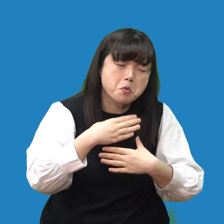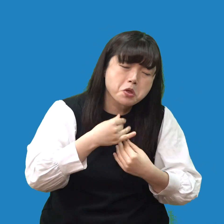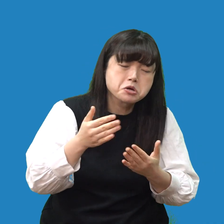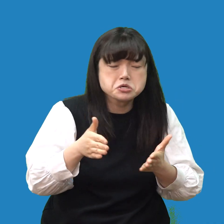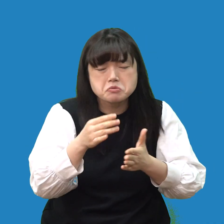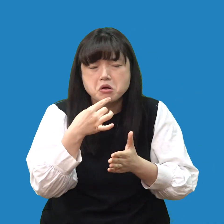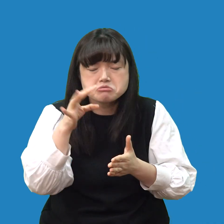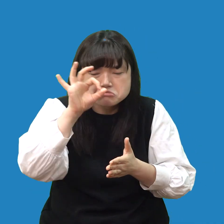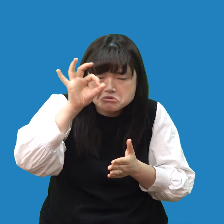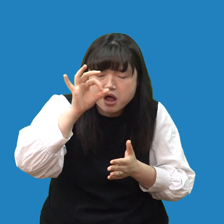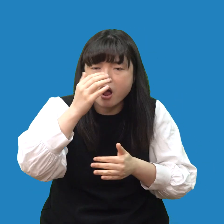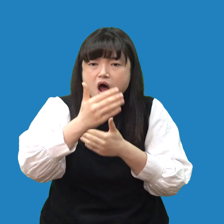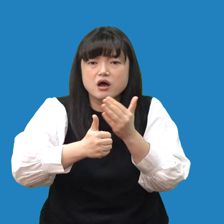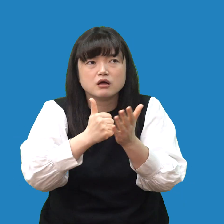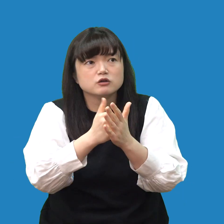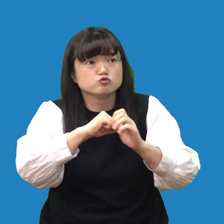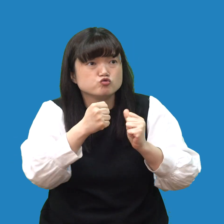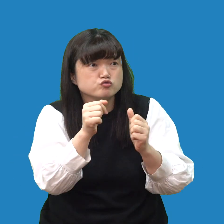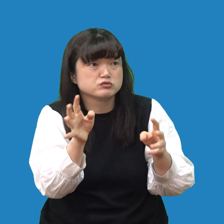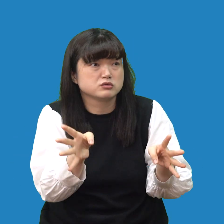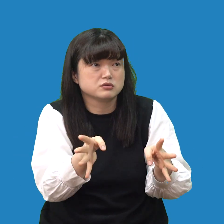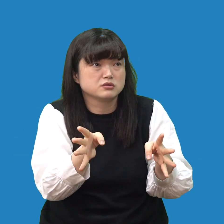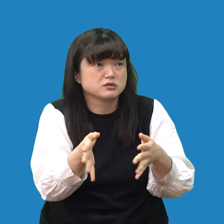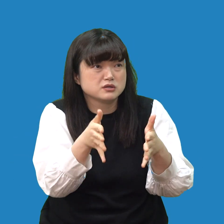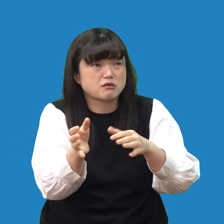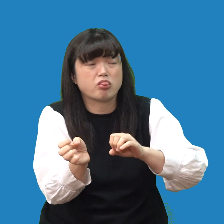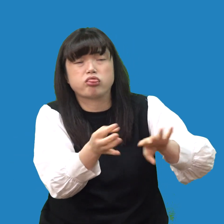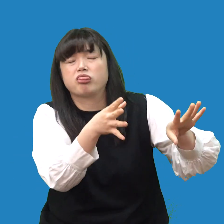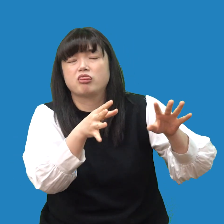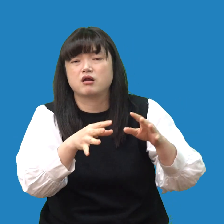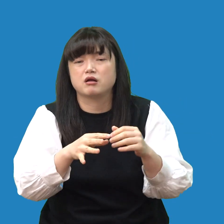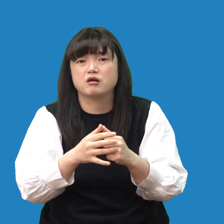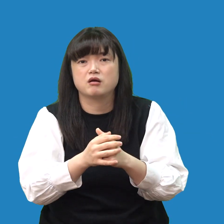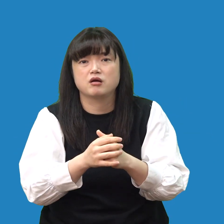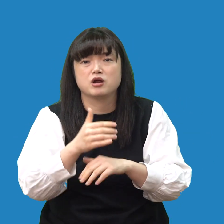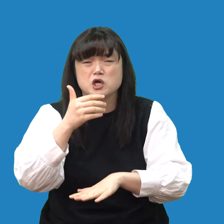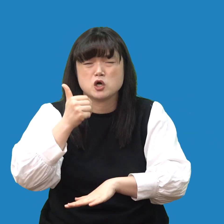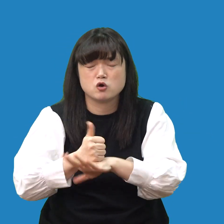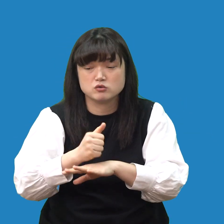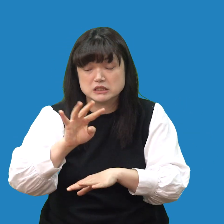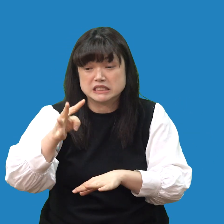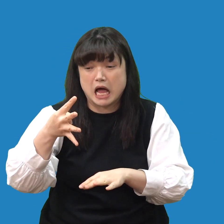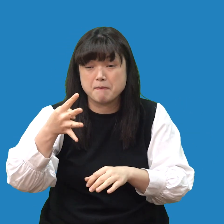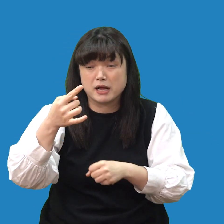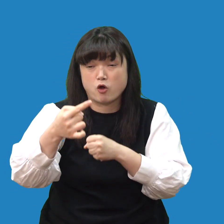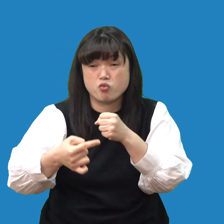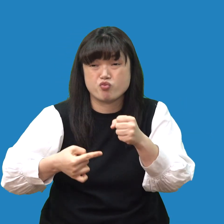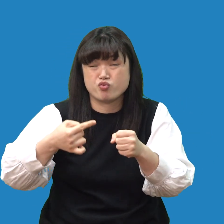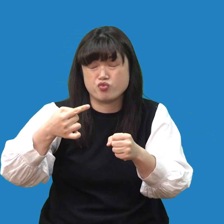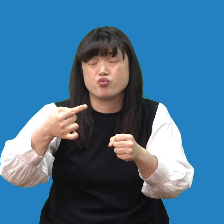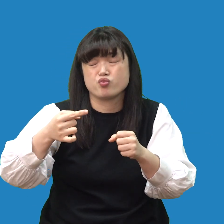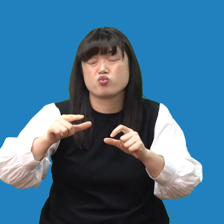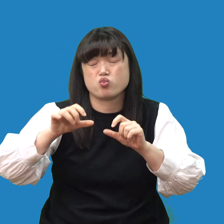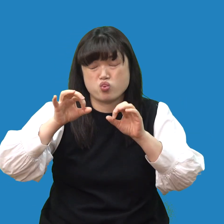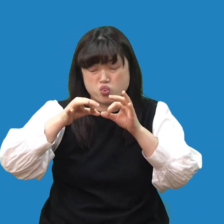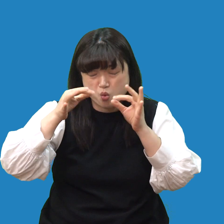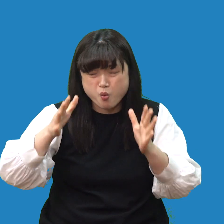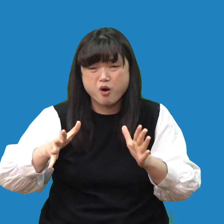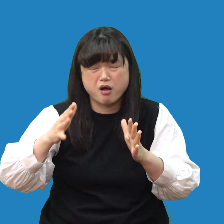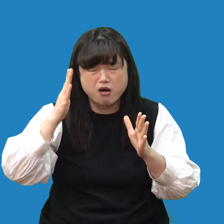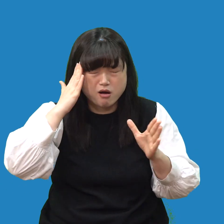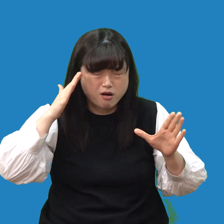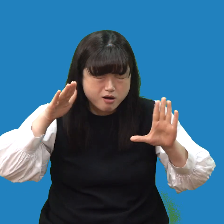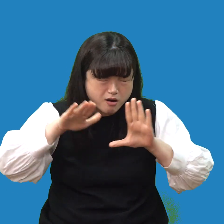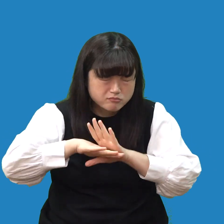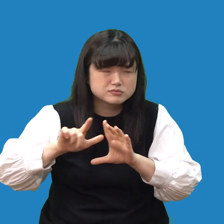순종하는 길을 그냥 타협해버리고 저버린 그 결과, 그 긴 400년의 암흑기를 바로 보내야